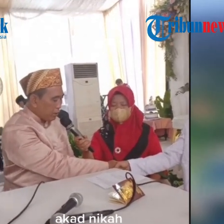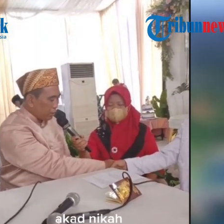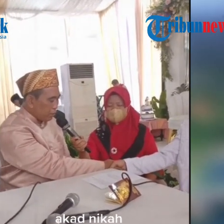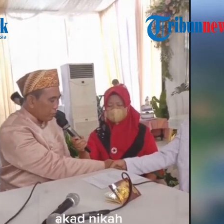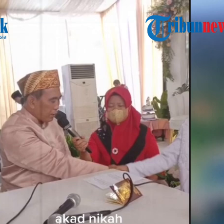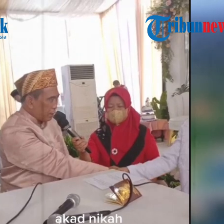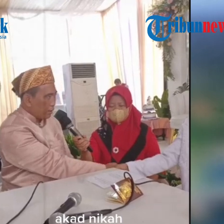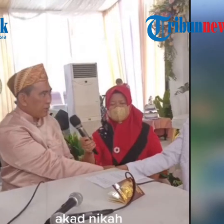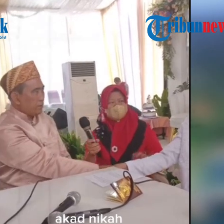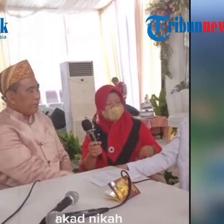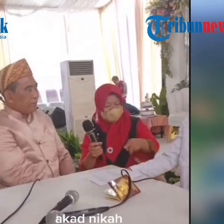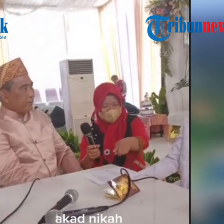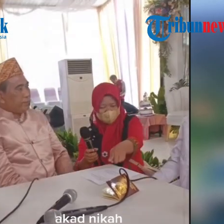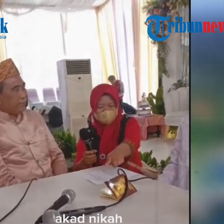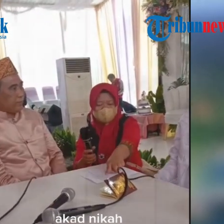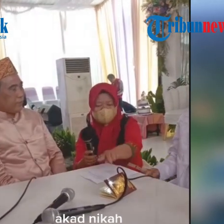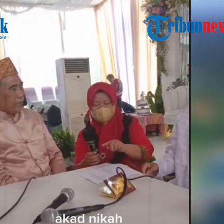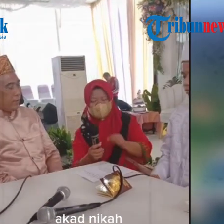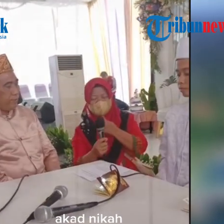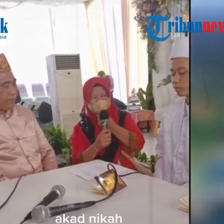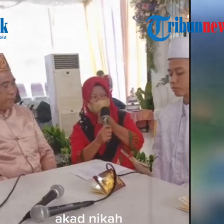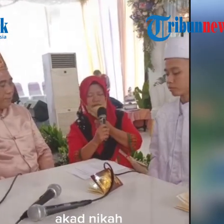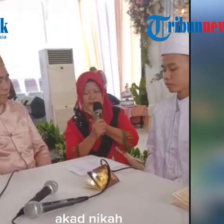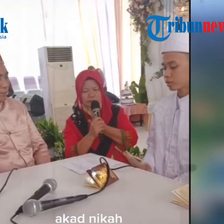emas dibayar tunai.